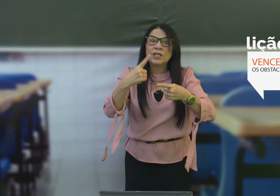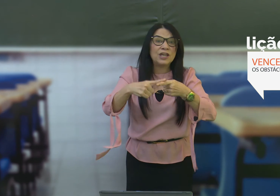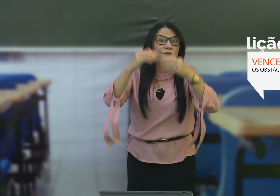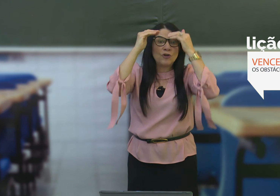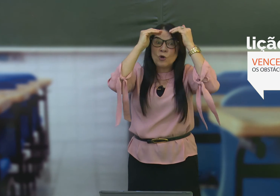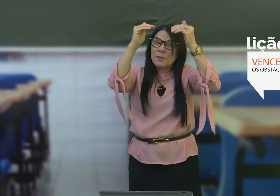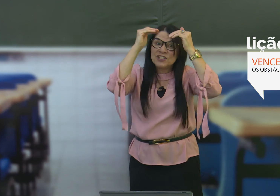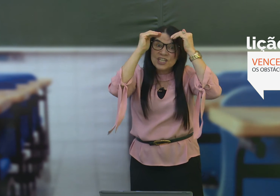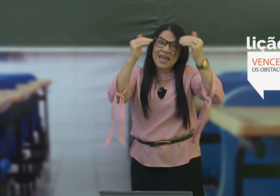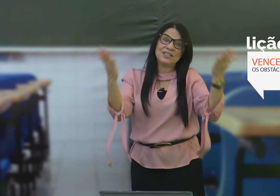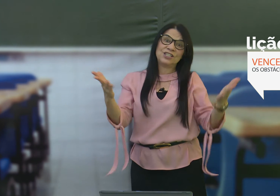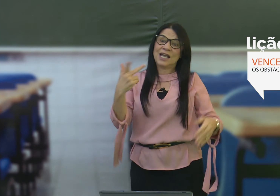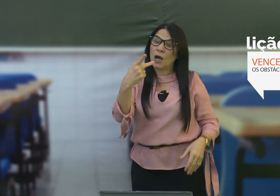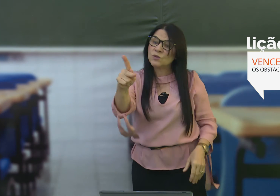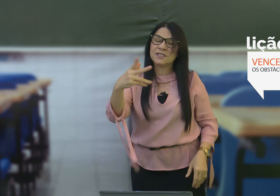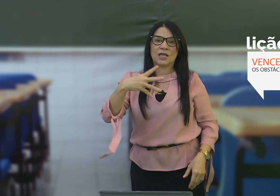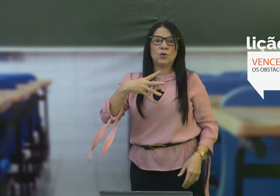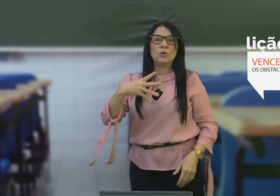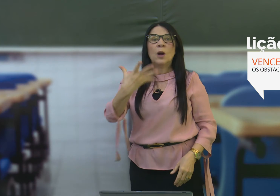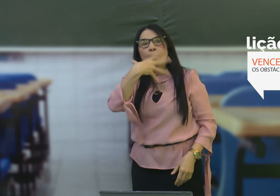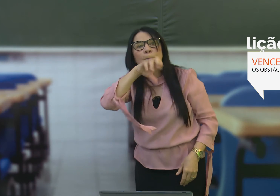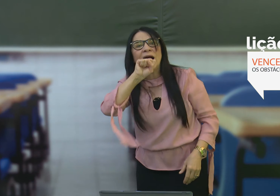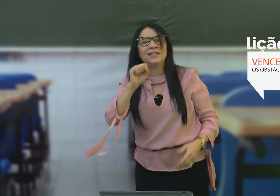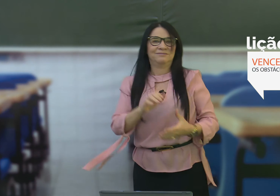porque foi obediente ao seu pai.